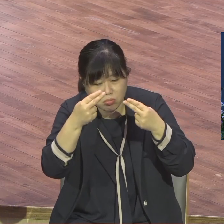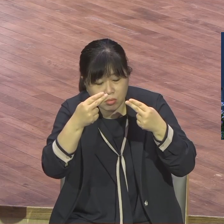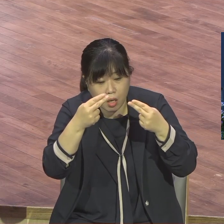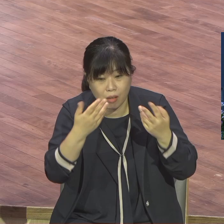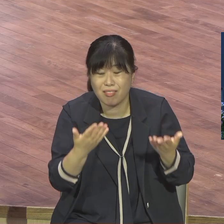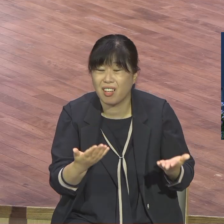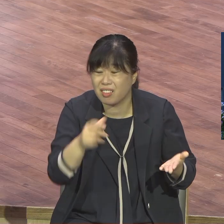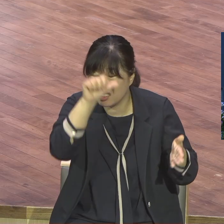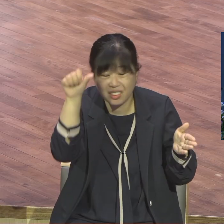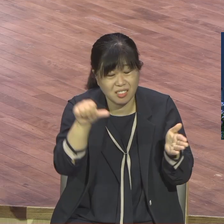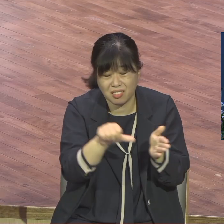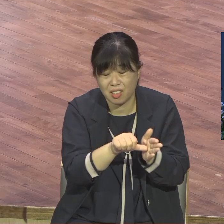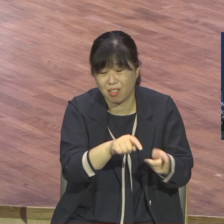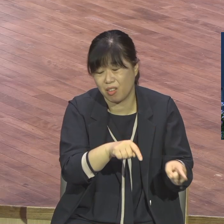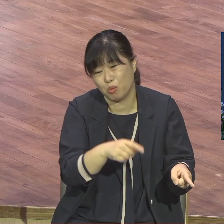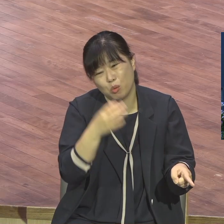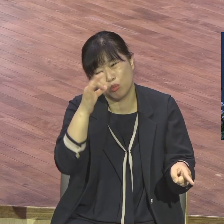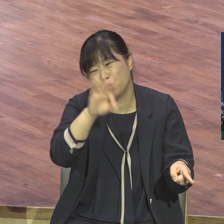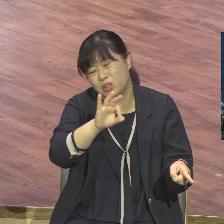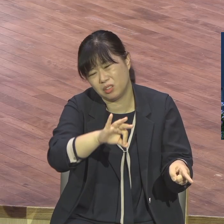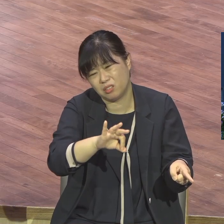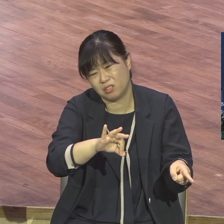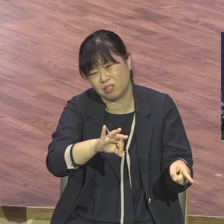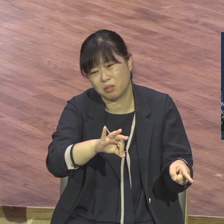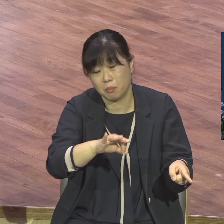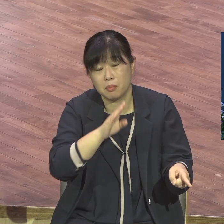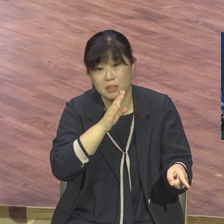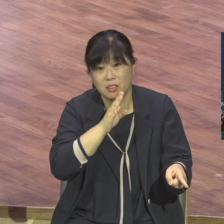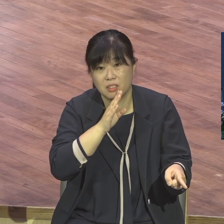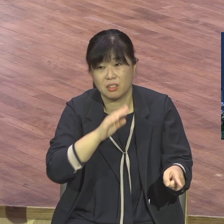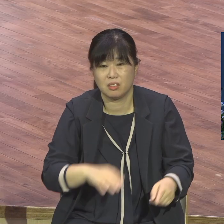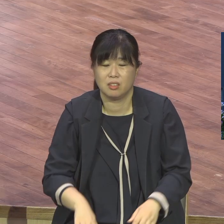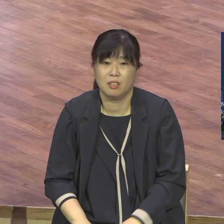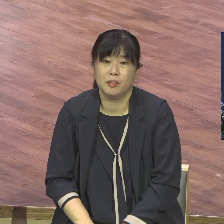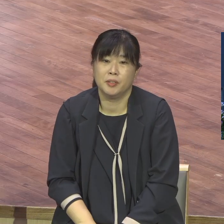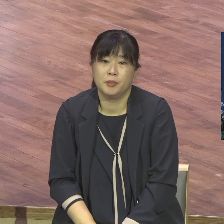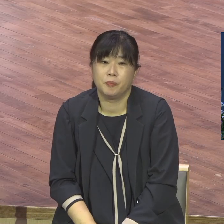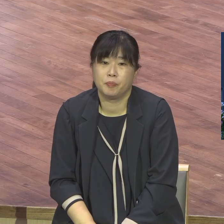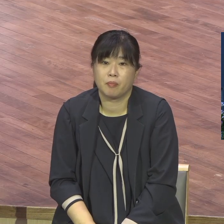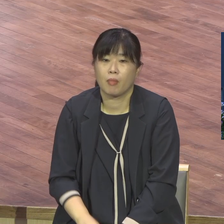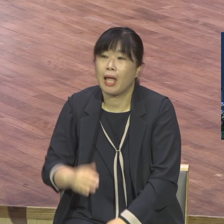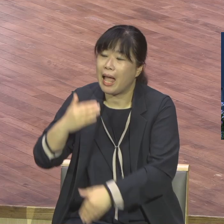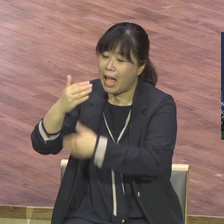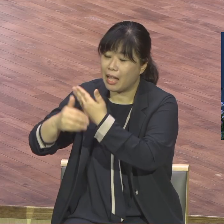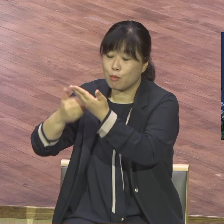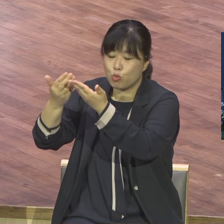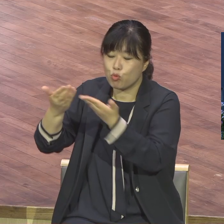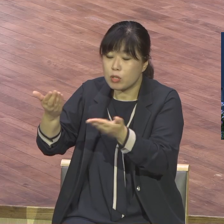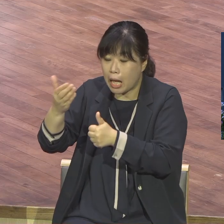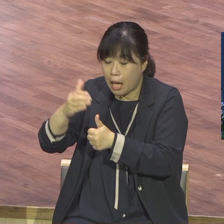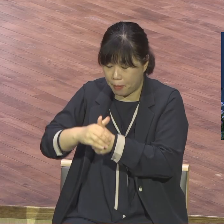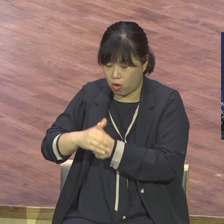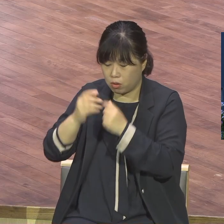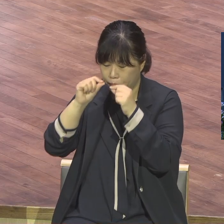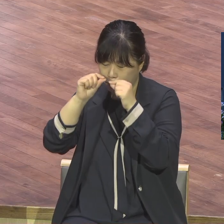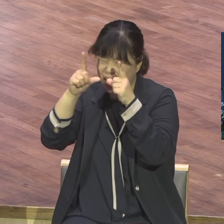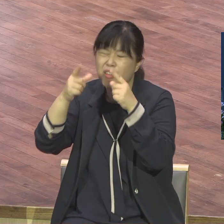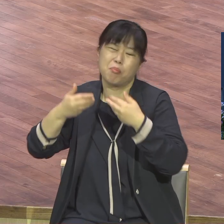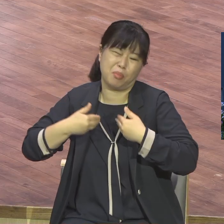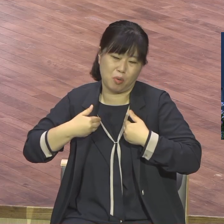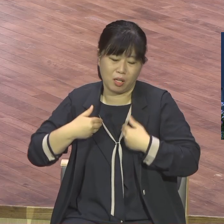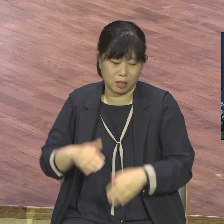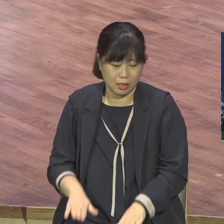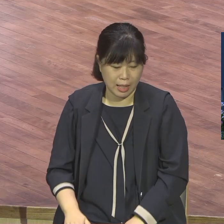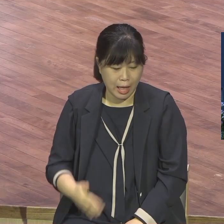전부 다 자기 중심이지요. 돈 중심이지요. 창피하고 부끄럽잖아요. 뭘 먹을까? 뭘 입어?